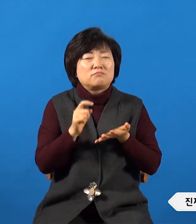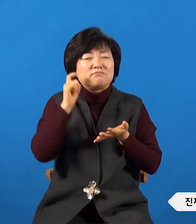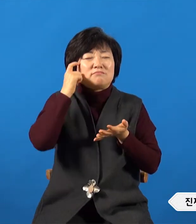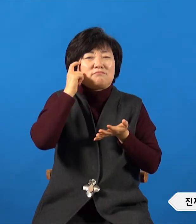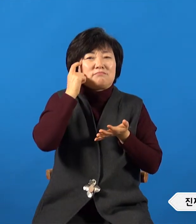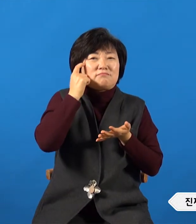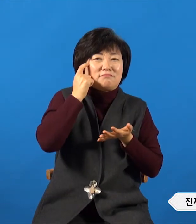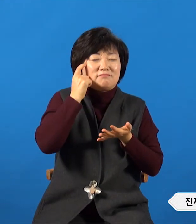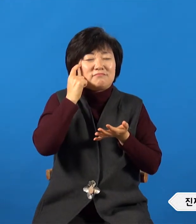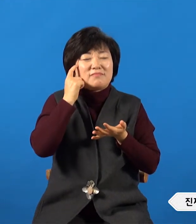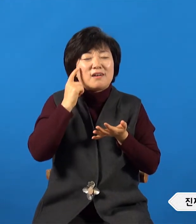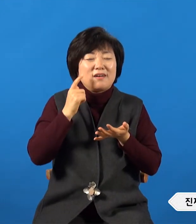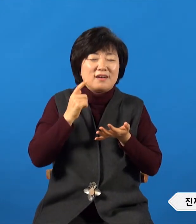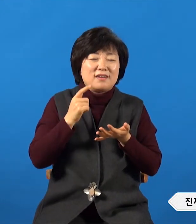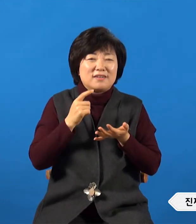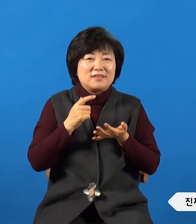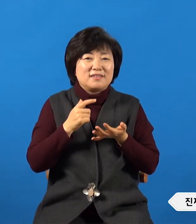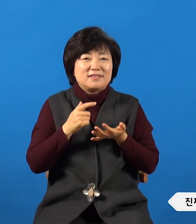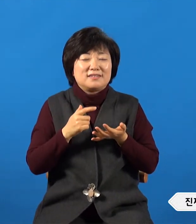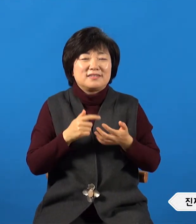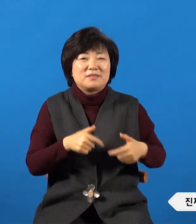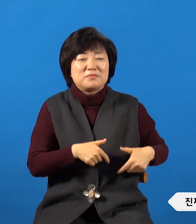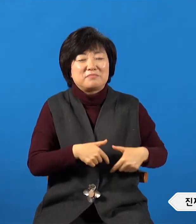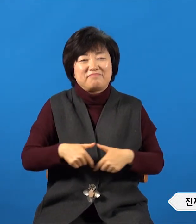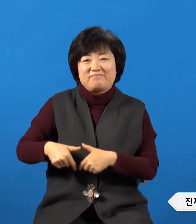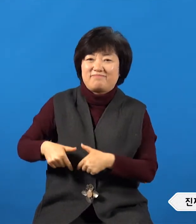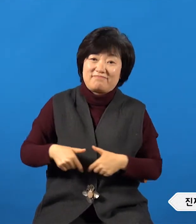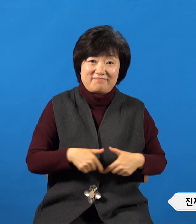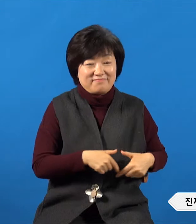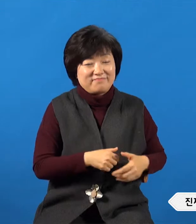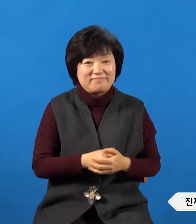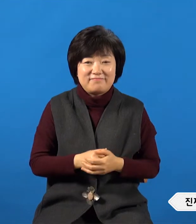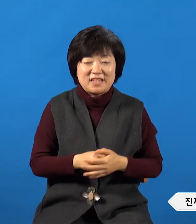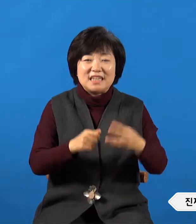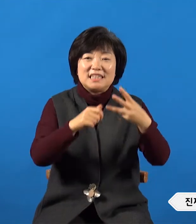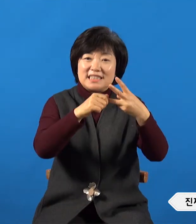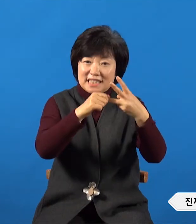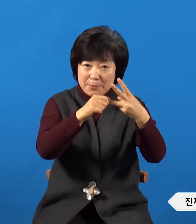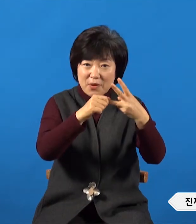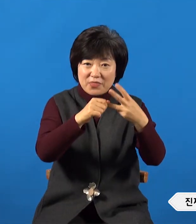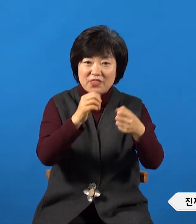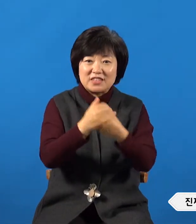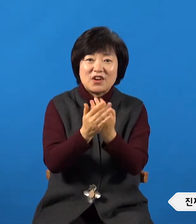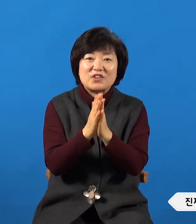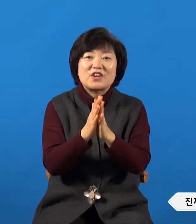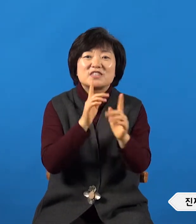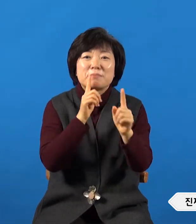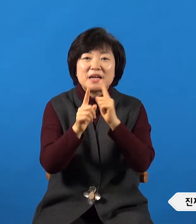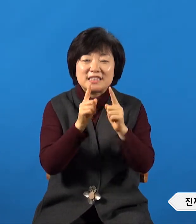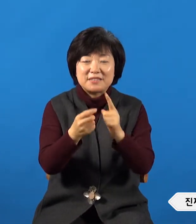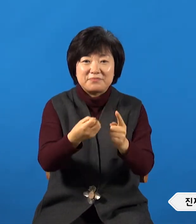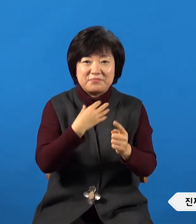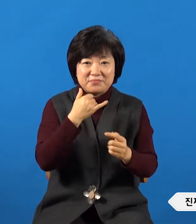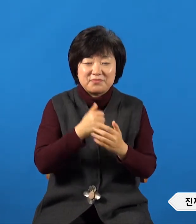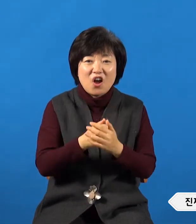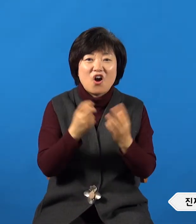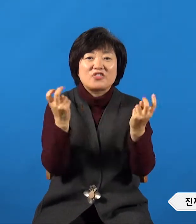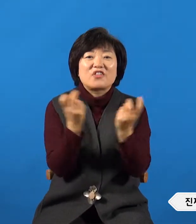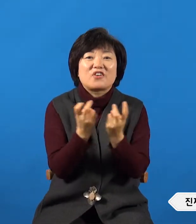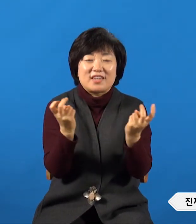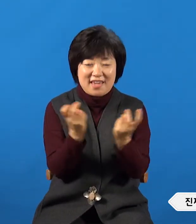못하는 부분들을 우리는 바라보기 때문입니다. 그래서 세 번째, 성경은 우리에게